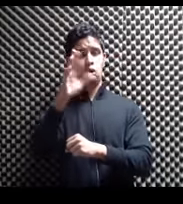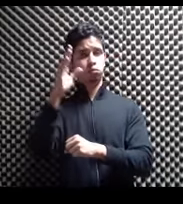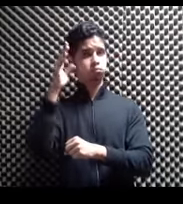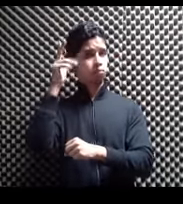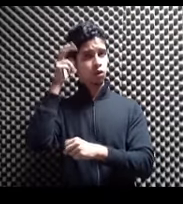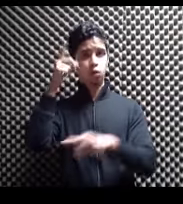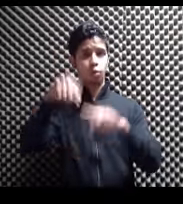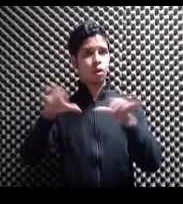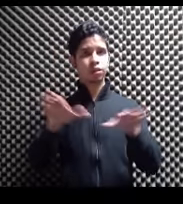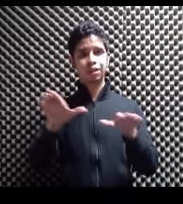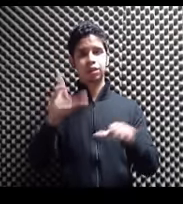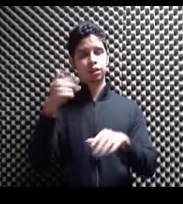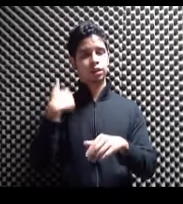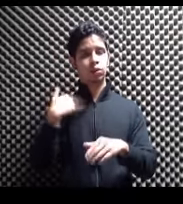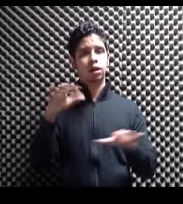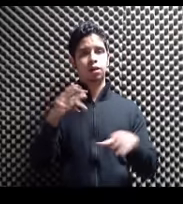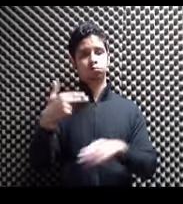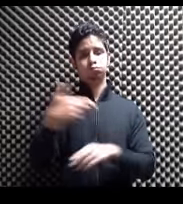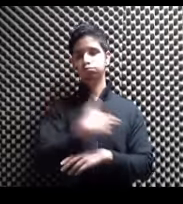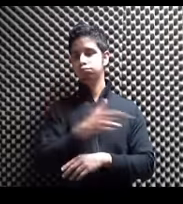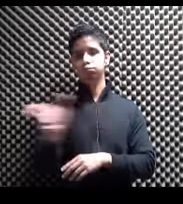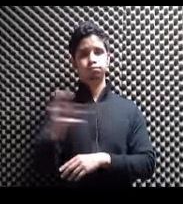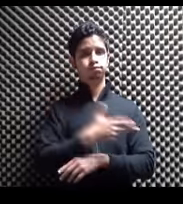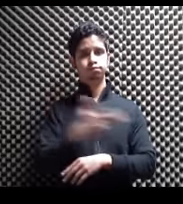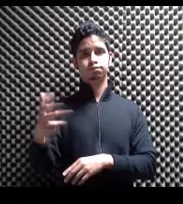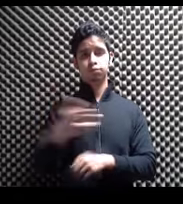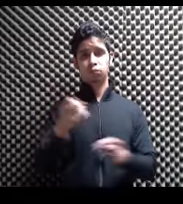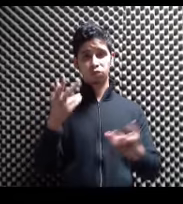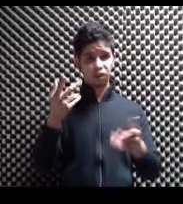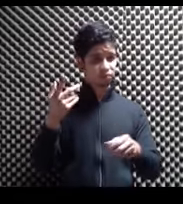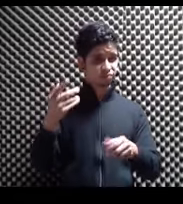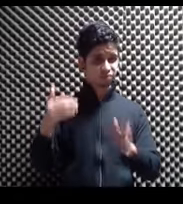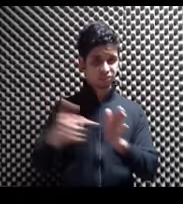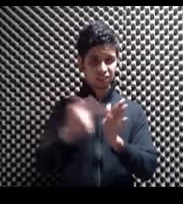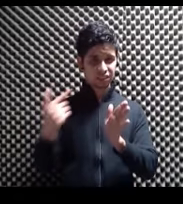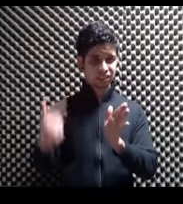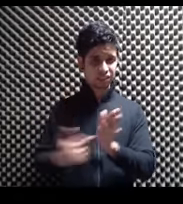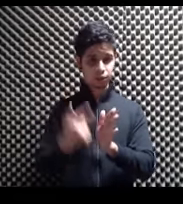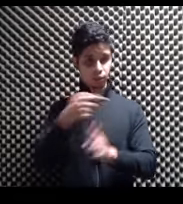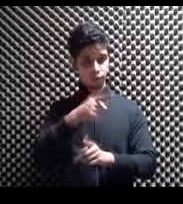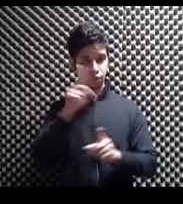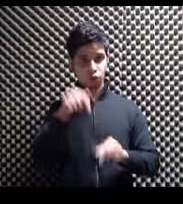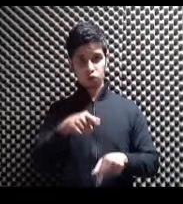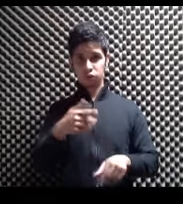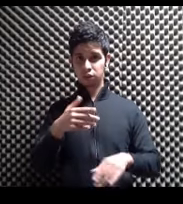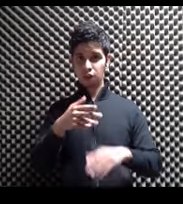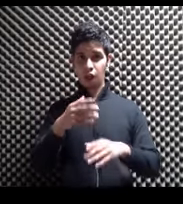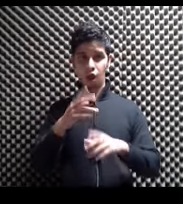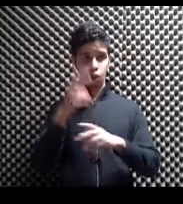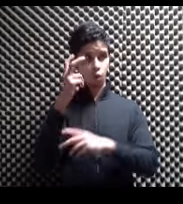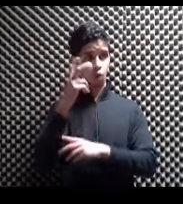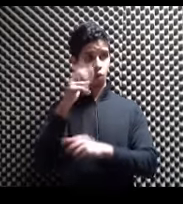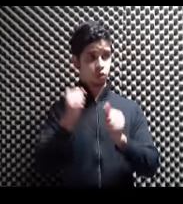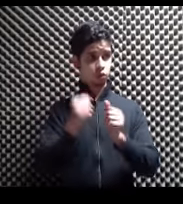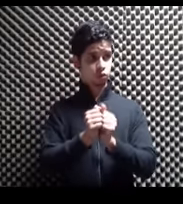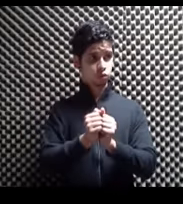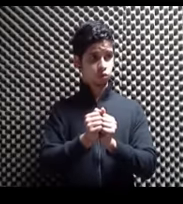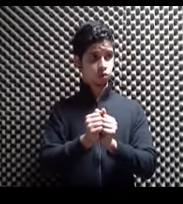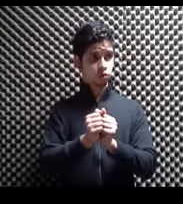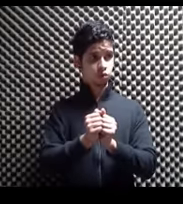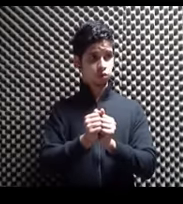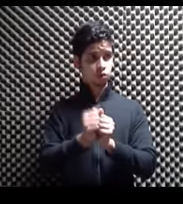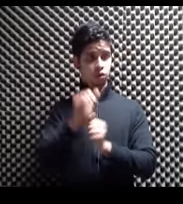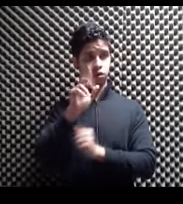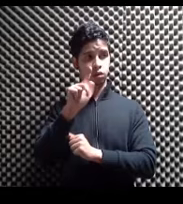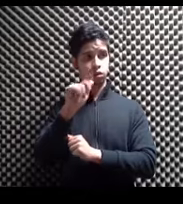hecho todos estos rescates durante estos años. O sea que con ese carretón que está en la unidad montada, nos están